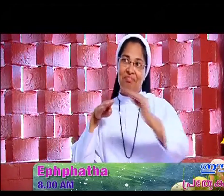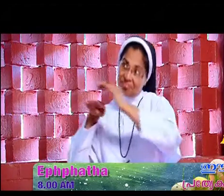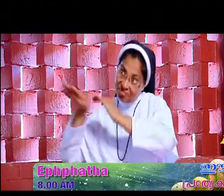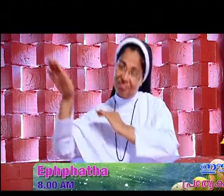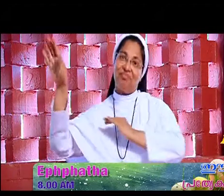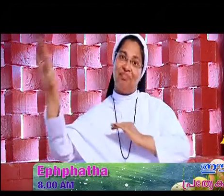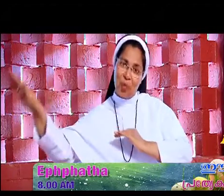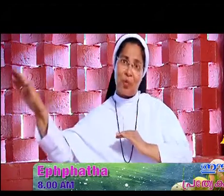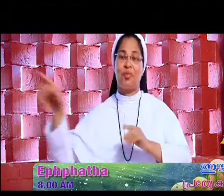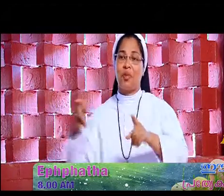വീട്ടിൽ പോവുകയും